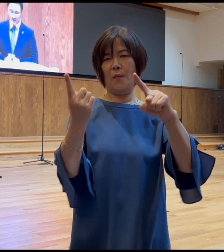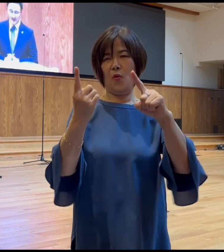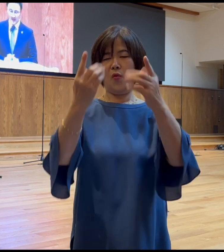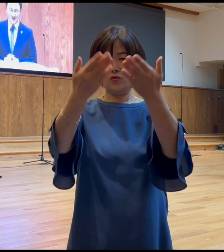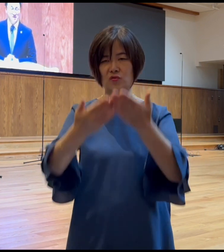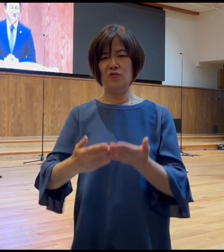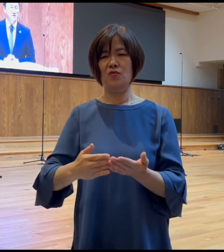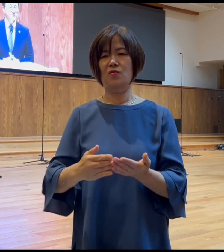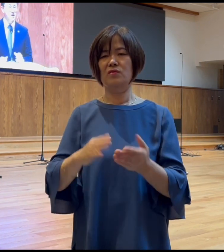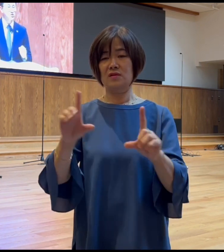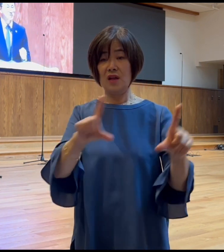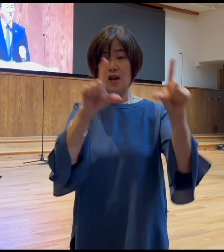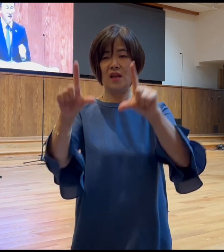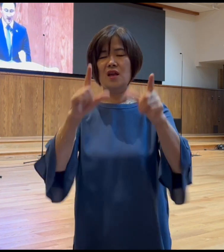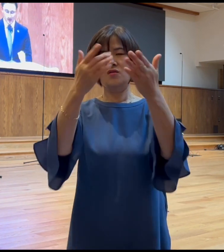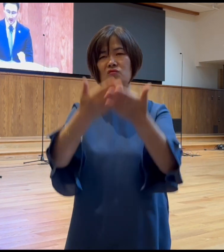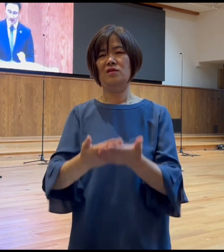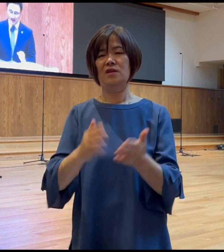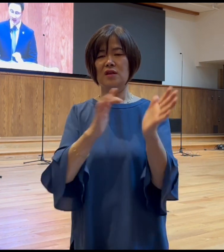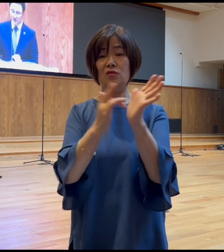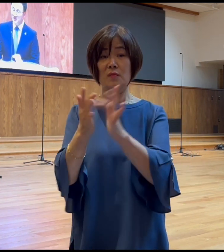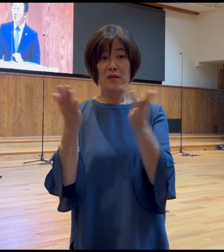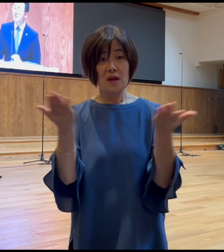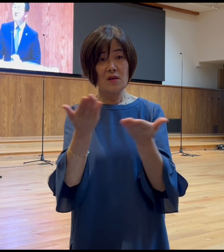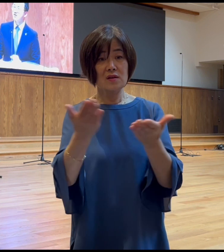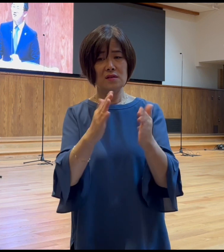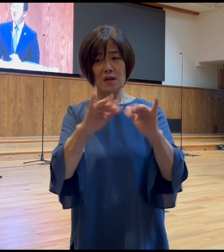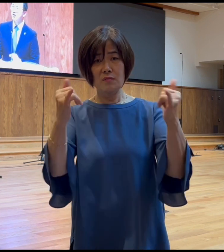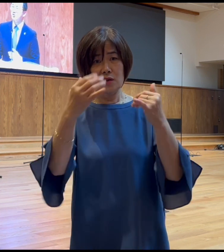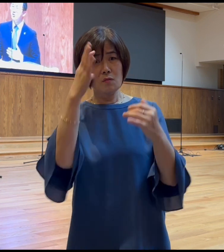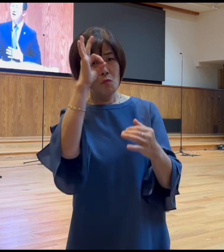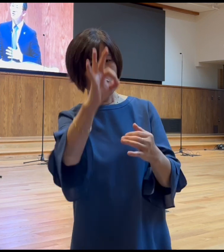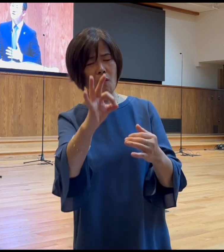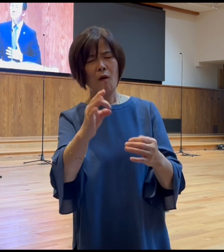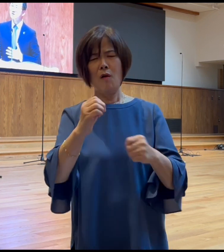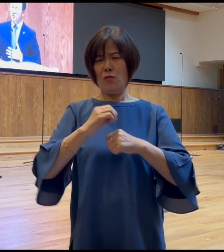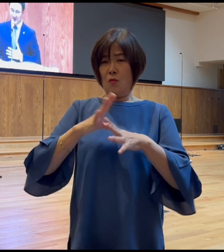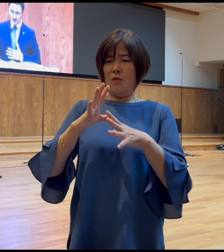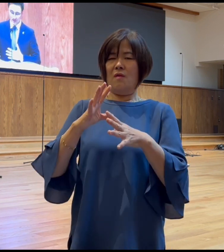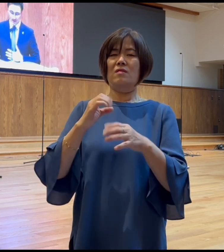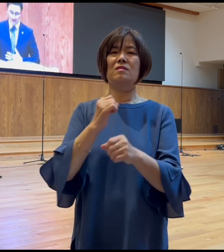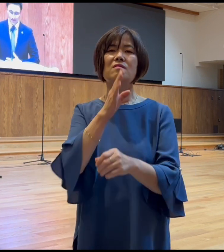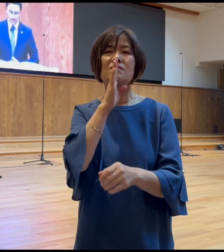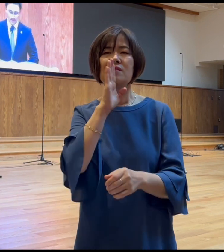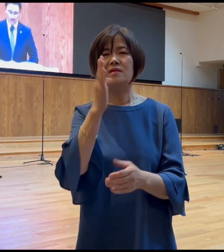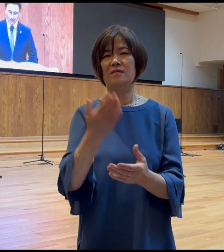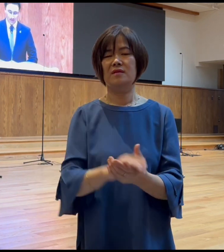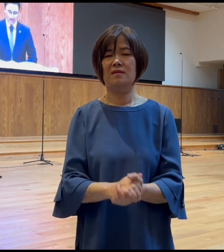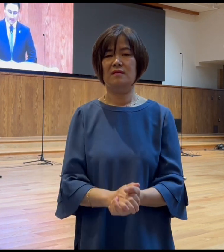회복시키시고 살리시는 그 예수님의 사역을 사람들이 보면서 놀라움을 금치 못했습니다.